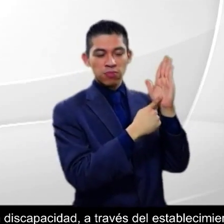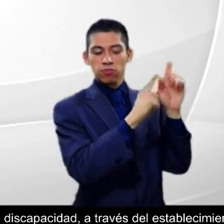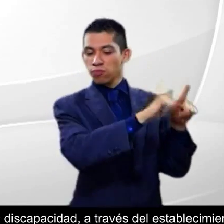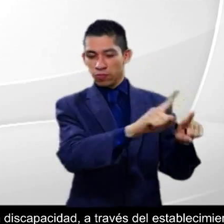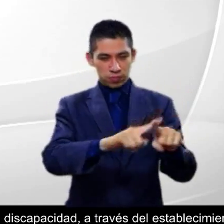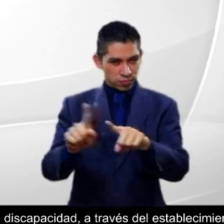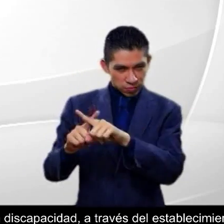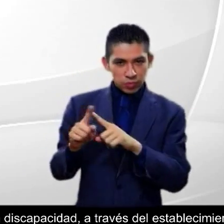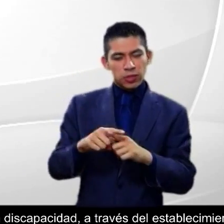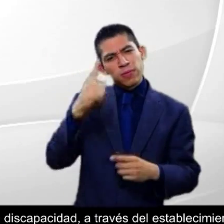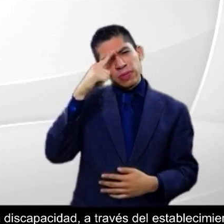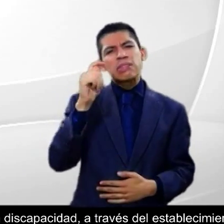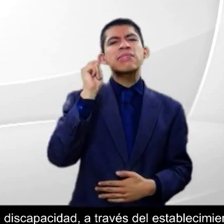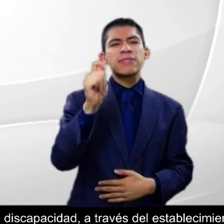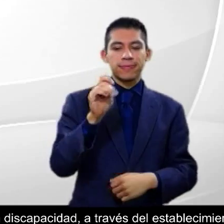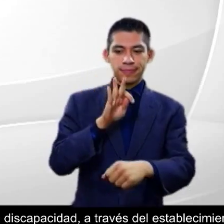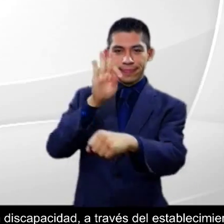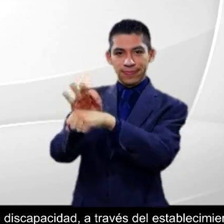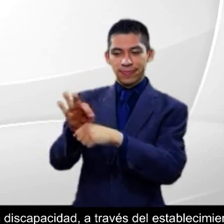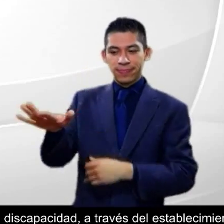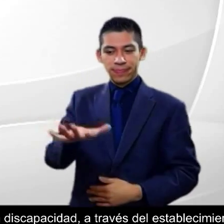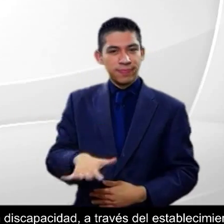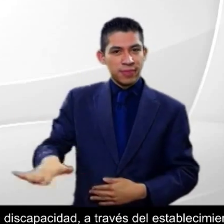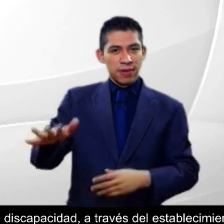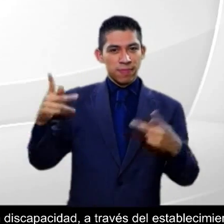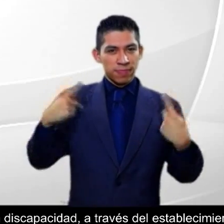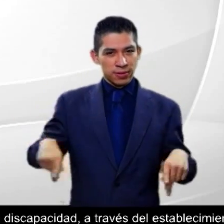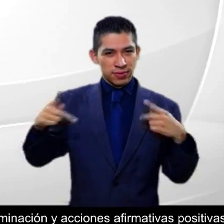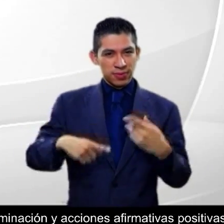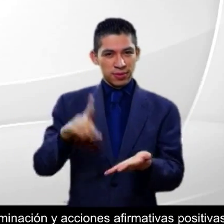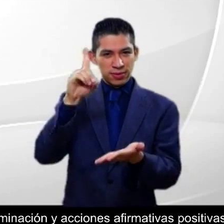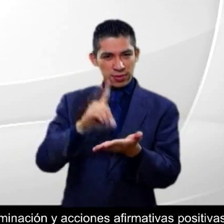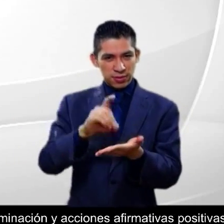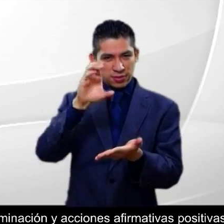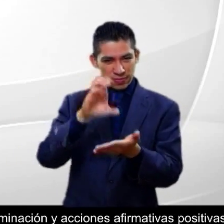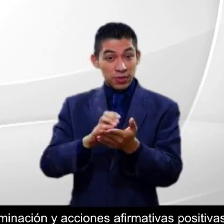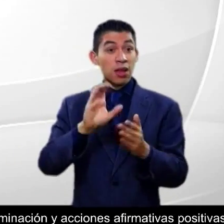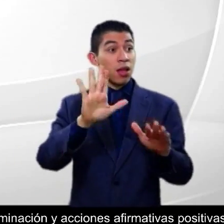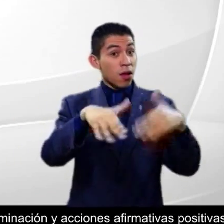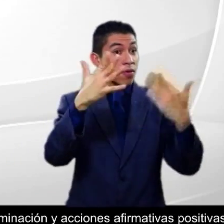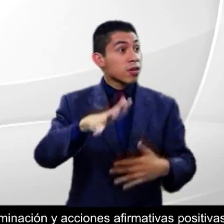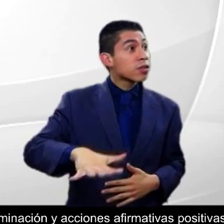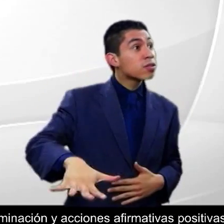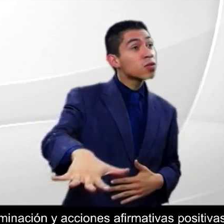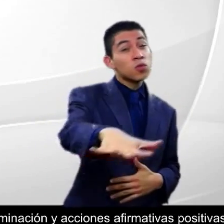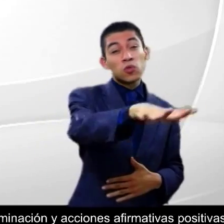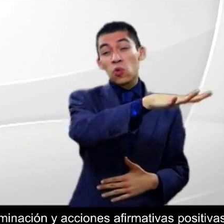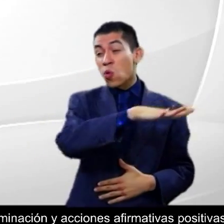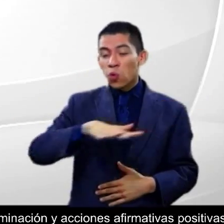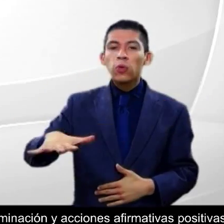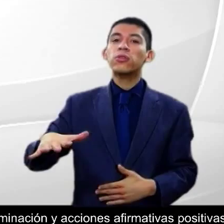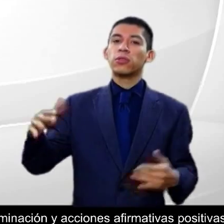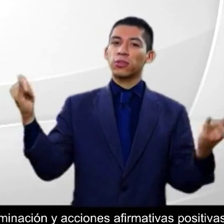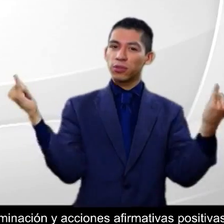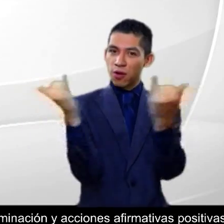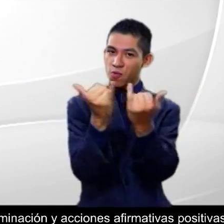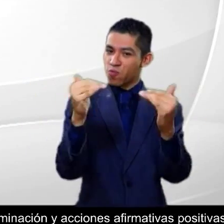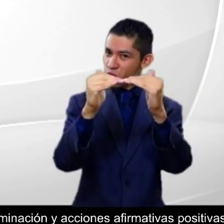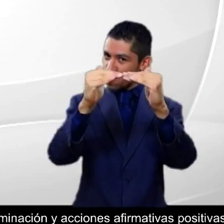discapacidad A través del establecimiento de medidas contra la discriminación y acciones afirmativas positivas que permitan